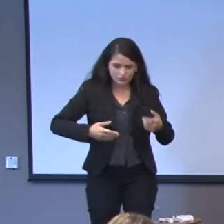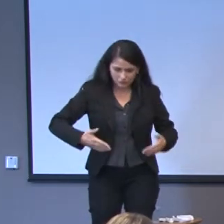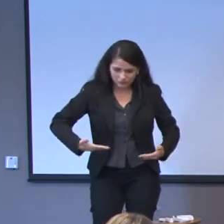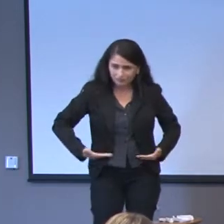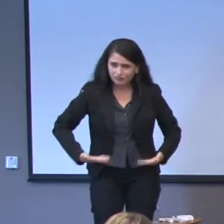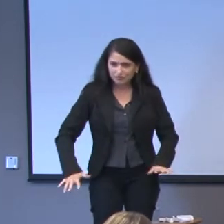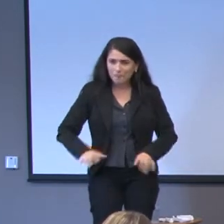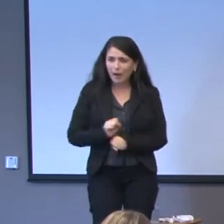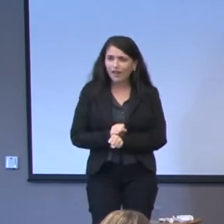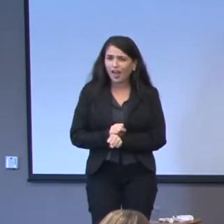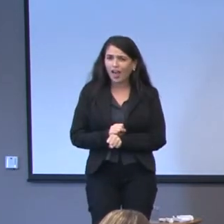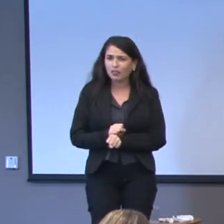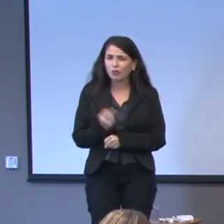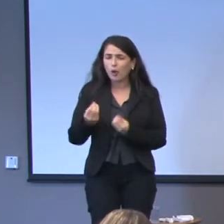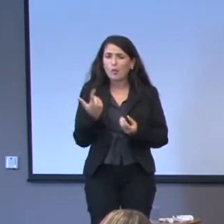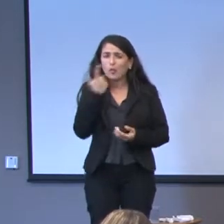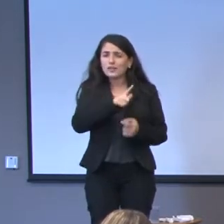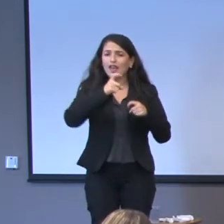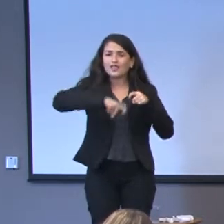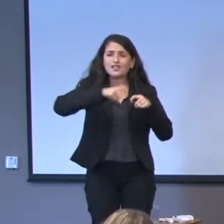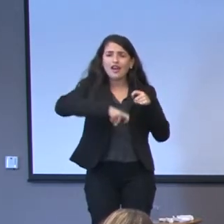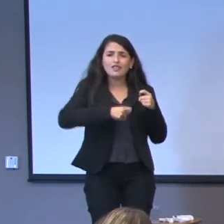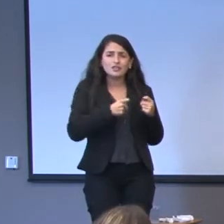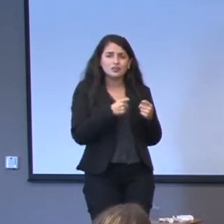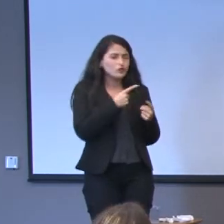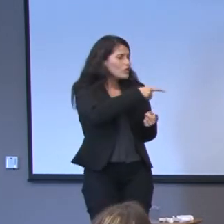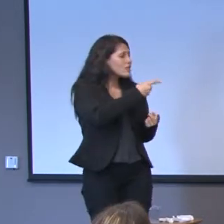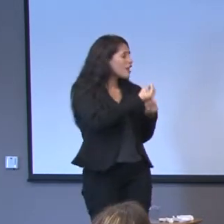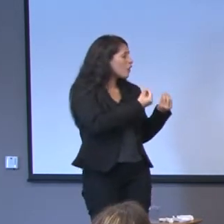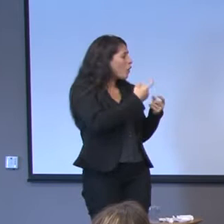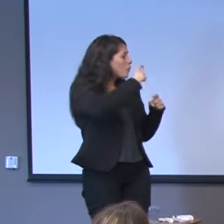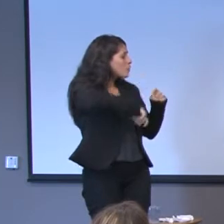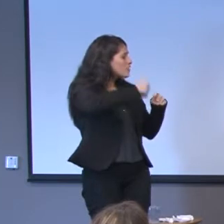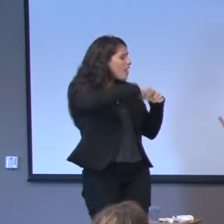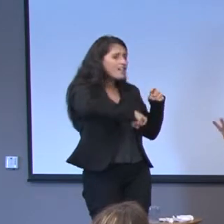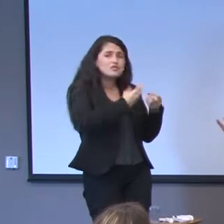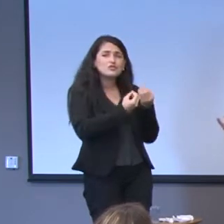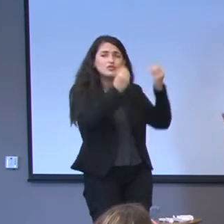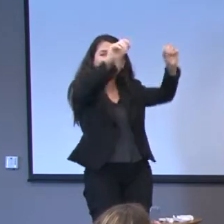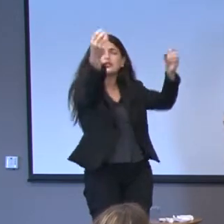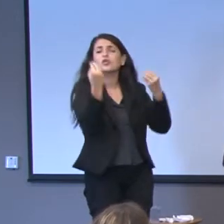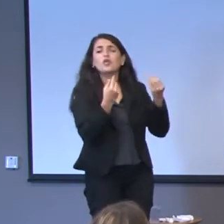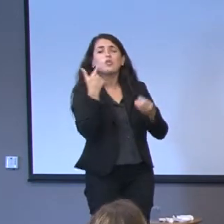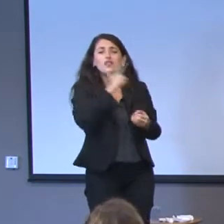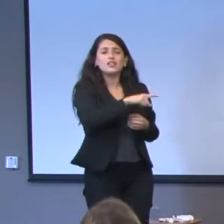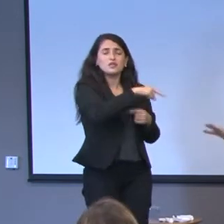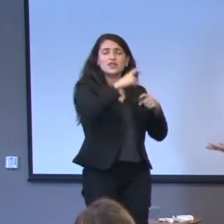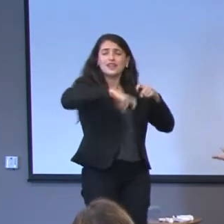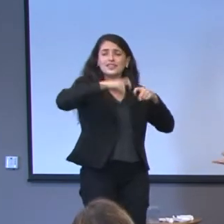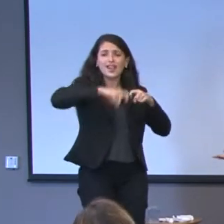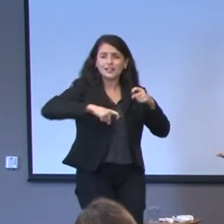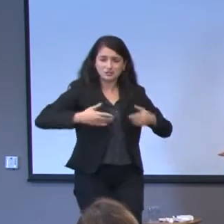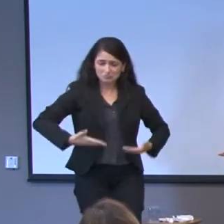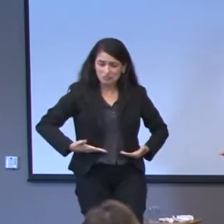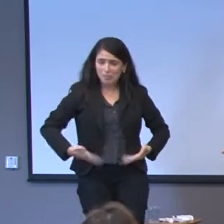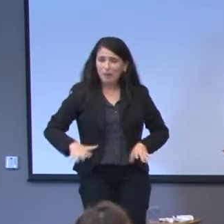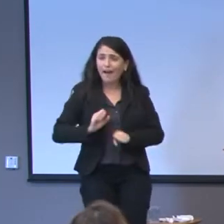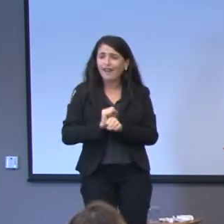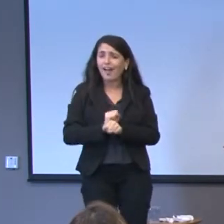movimento? Como é o seu caso? Eu sei, como é que você faz? Poxa, sexo sem